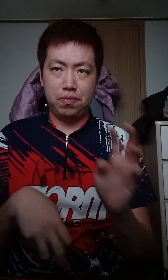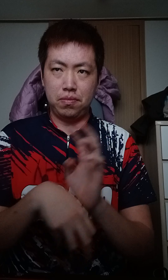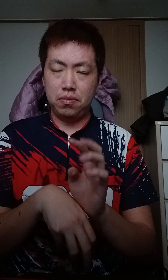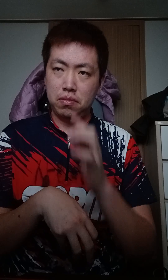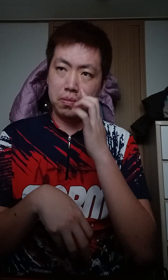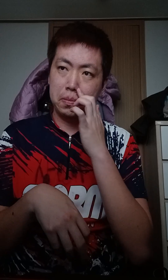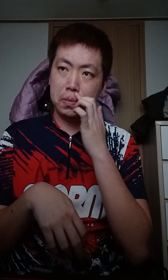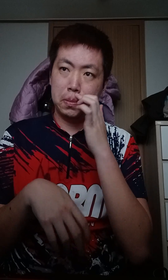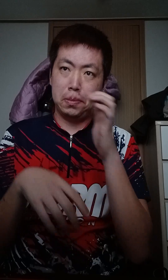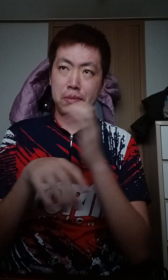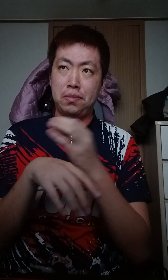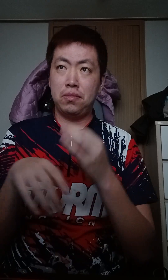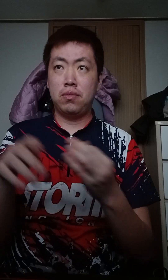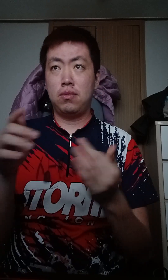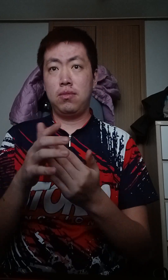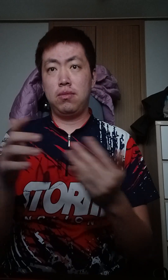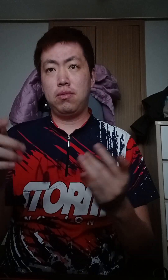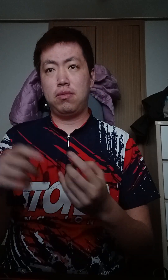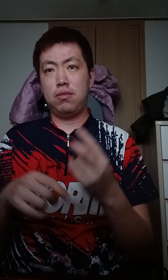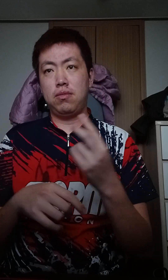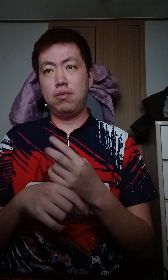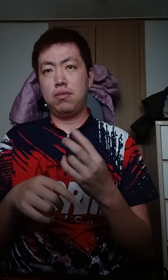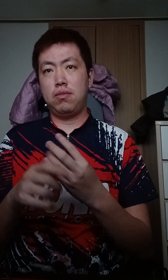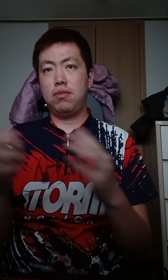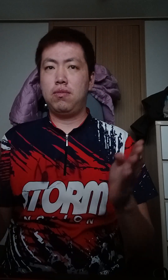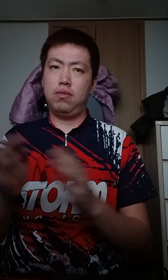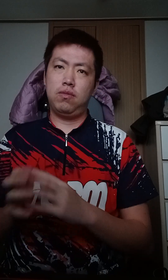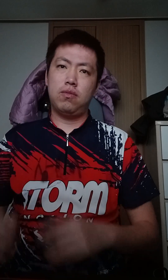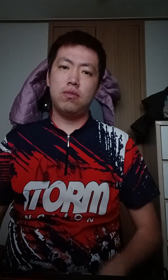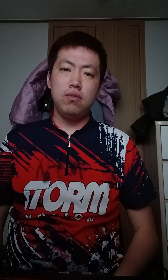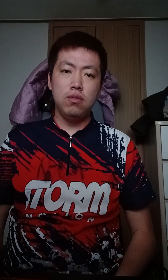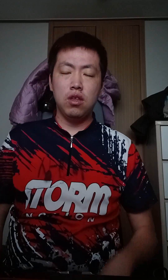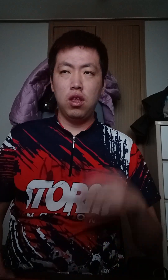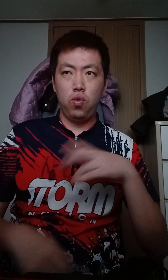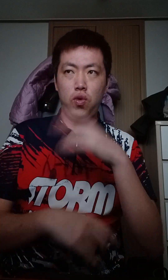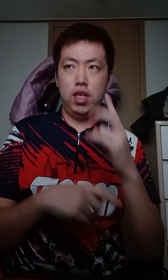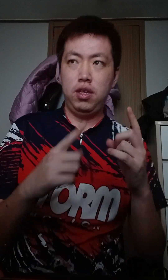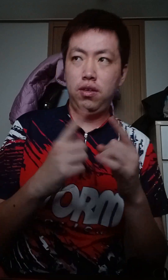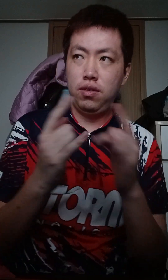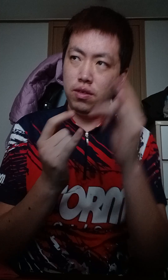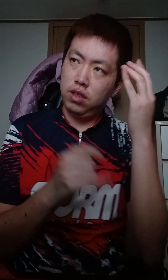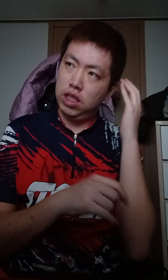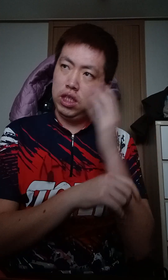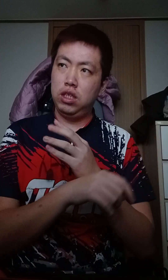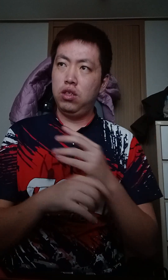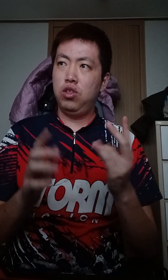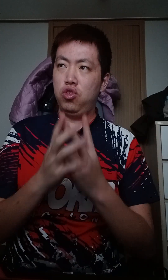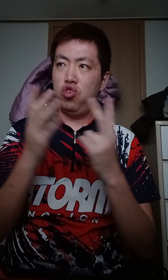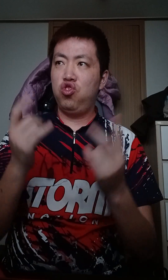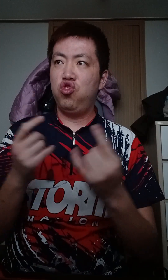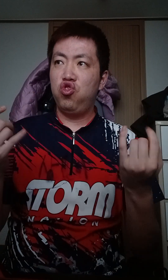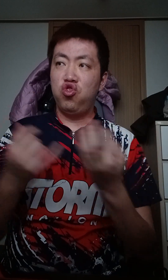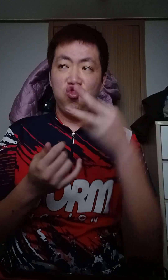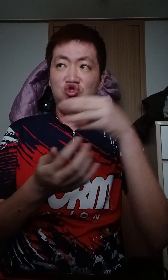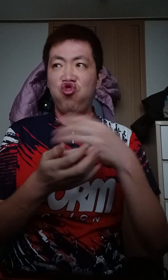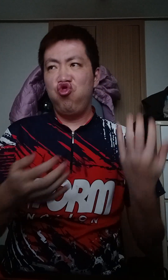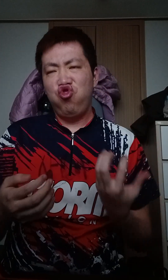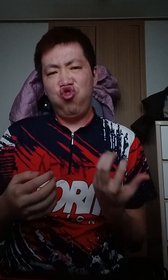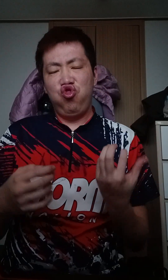정차 못하고 건물을 충격한 사고입니다. 이 사고로 승객 11명이 다쳤으며 이 중 2명은 골조산 등으로 병원에